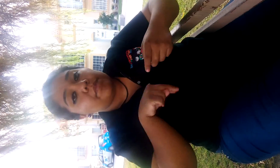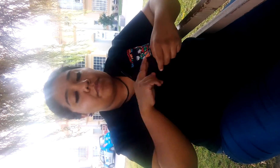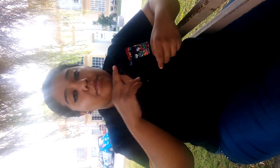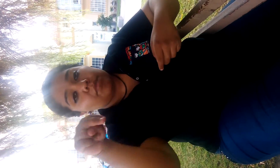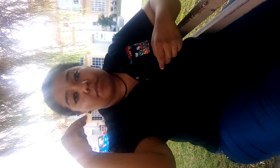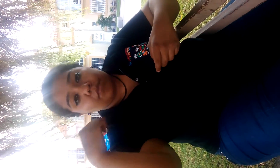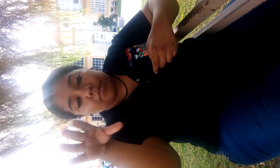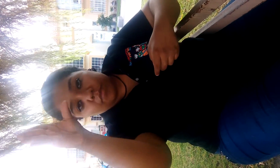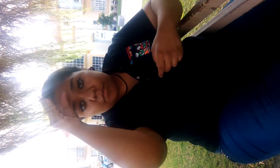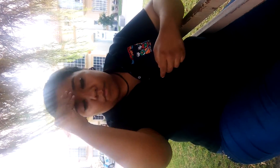nombres.